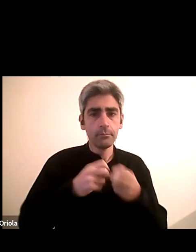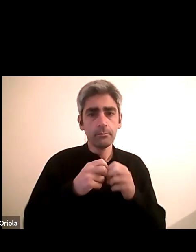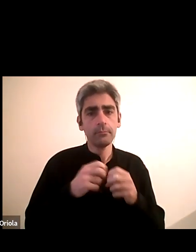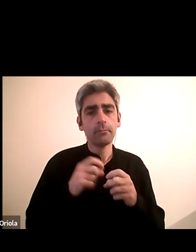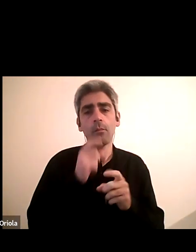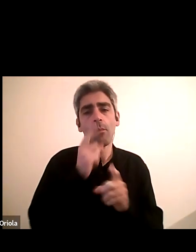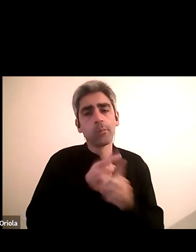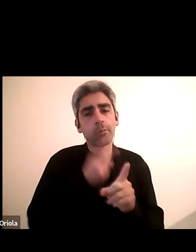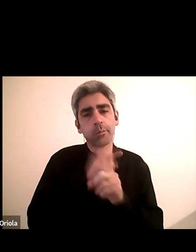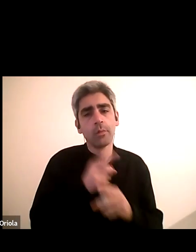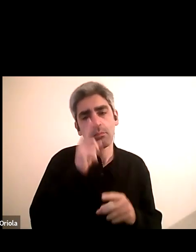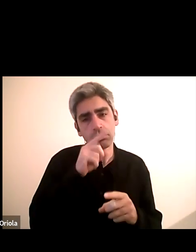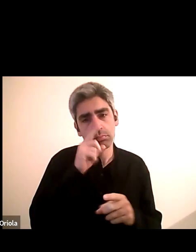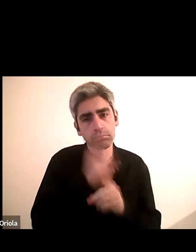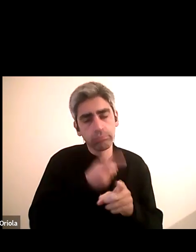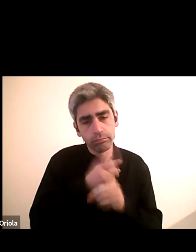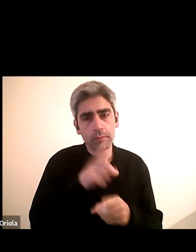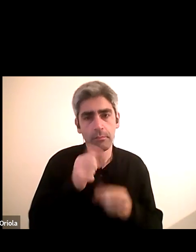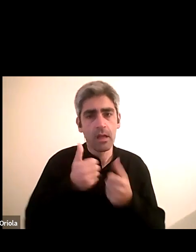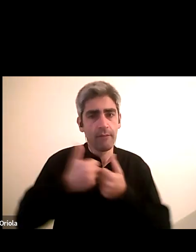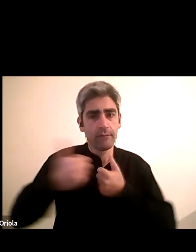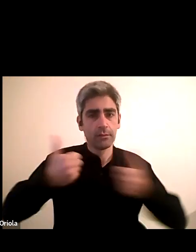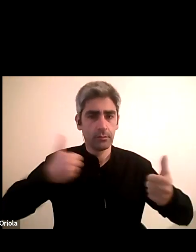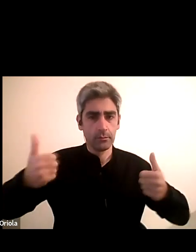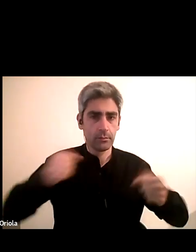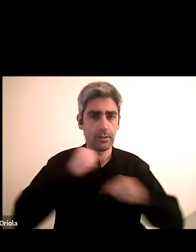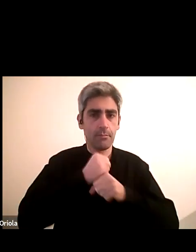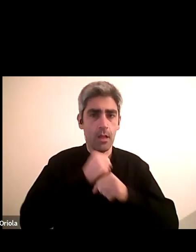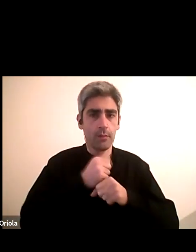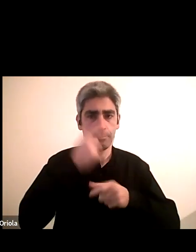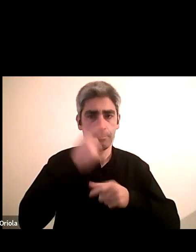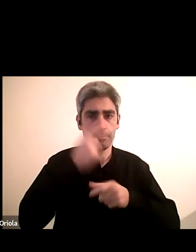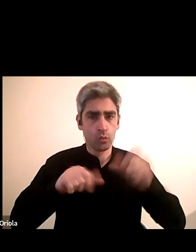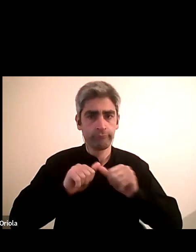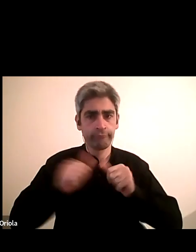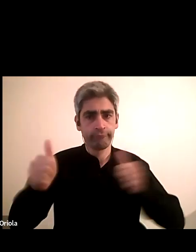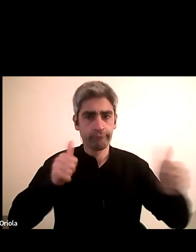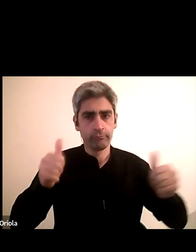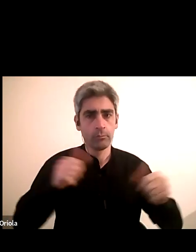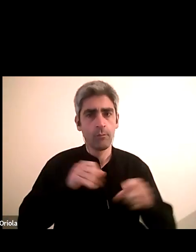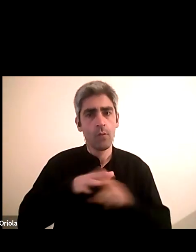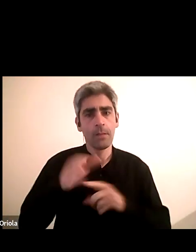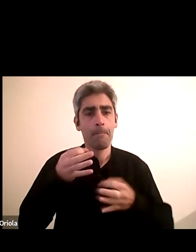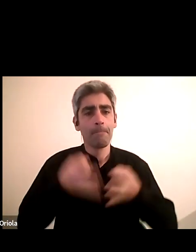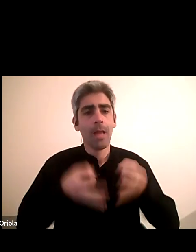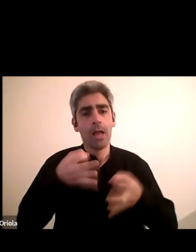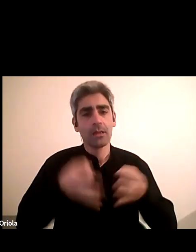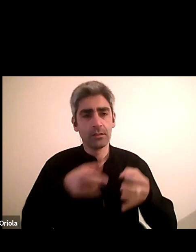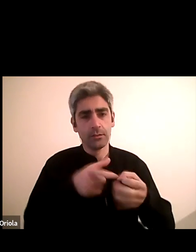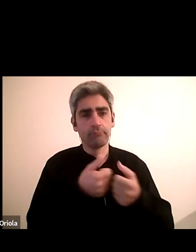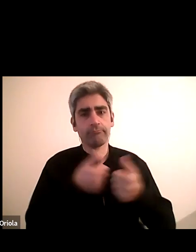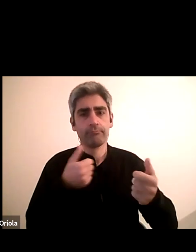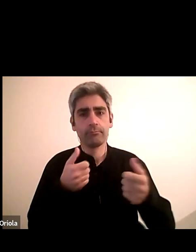também, de distanciamento laboral, distanciamento provocado pelas máquinas e não este